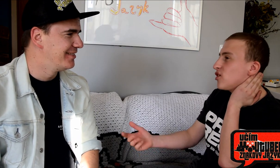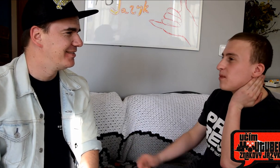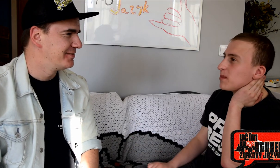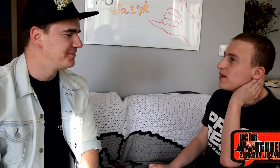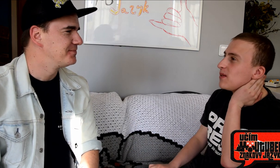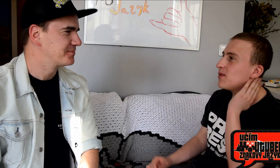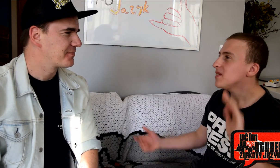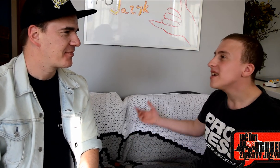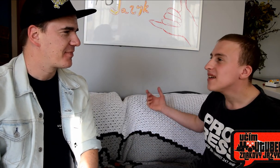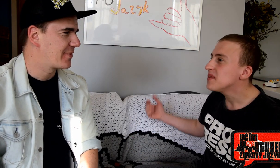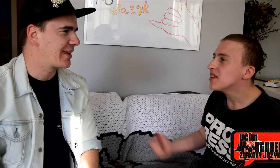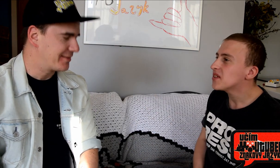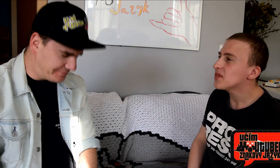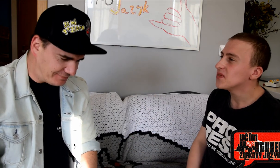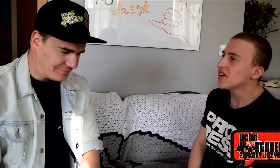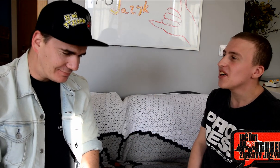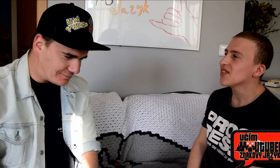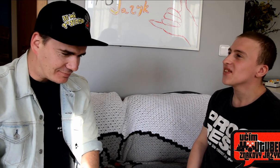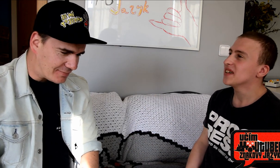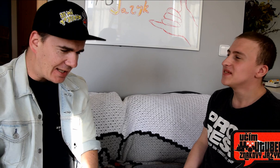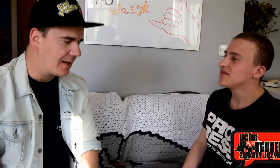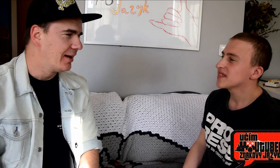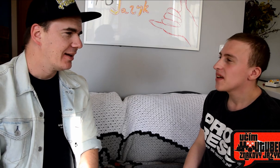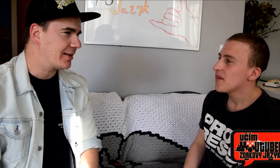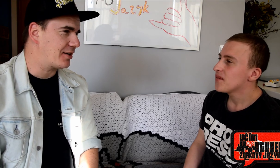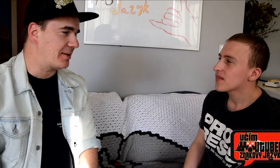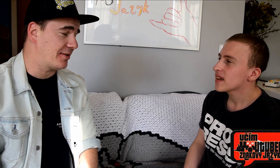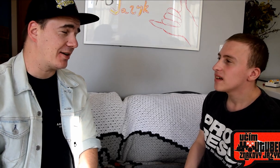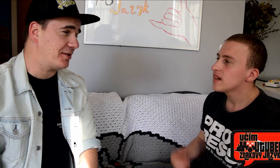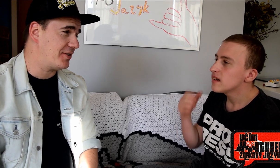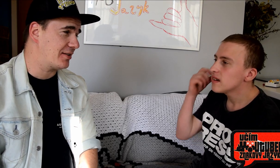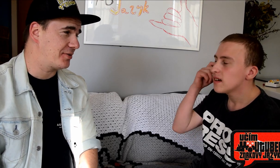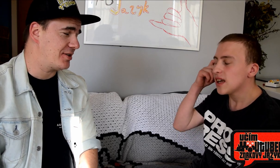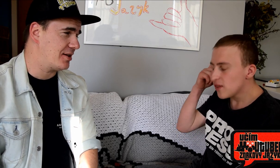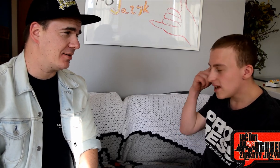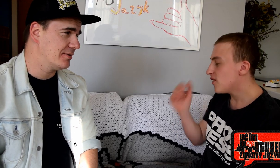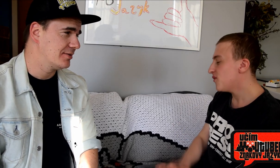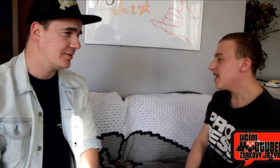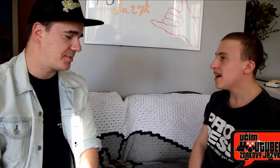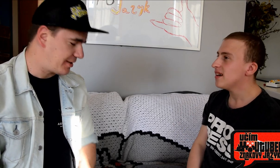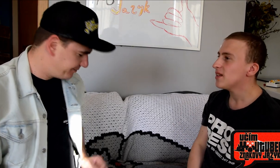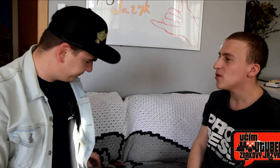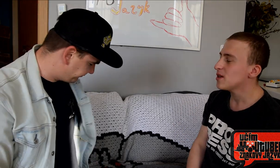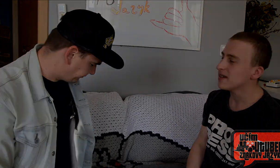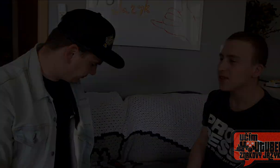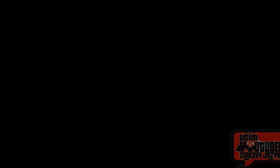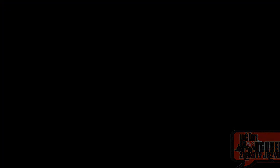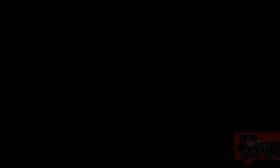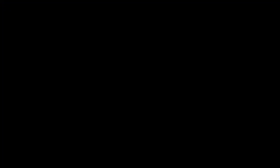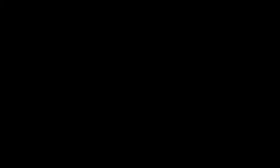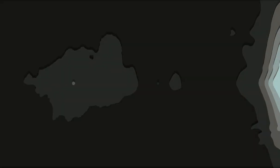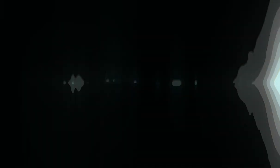to poprvé v životě, nevíš, jak to funguje, že jo. Tak já mám zvolat Adolfina, zkusím. Dobre, Adolfina, vyzkouším Adolfina.